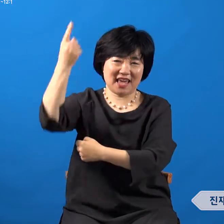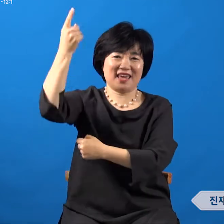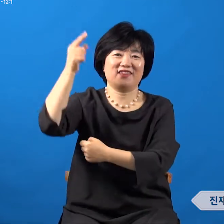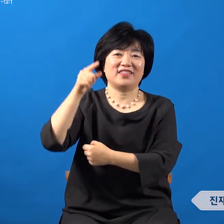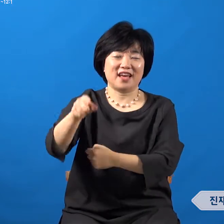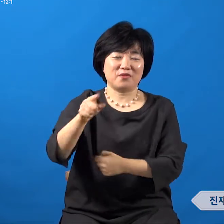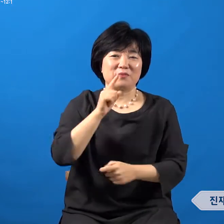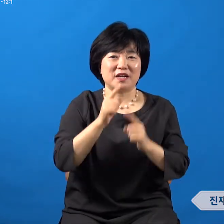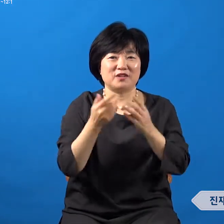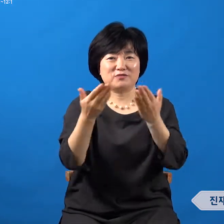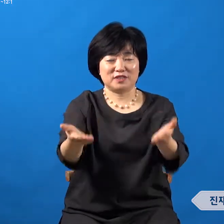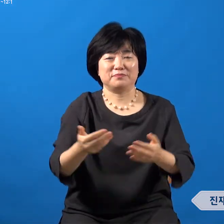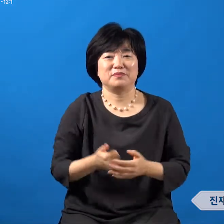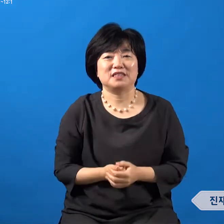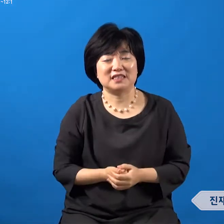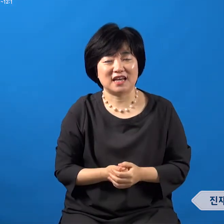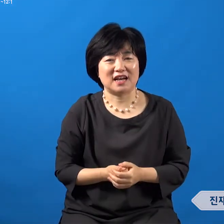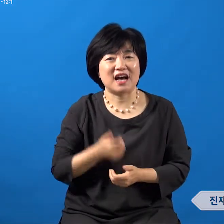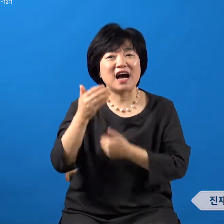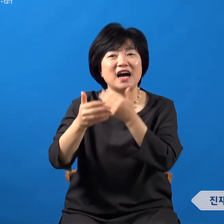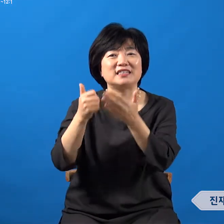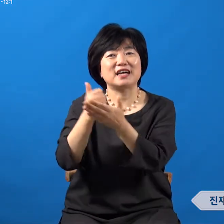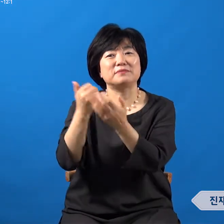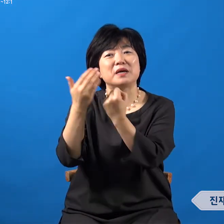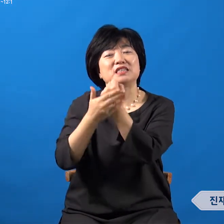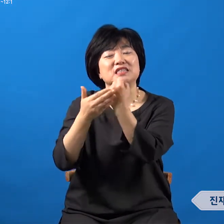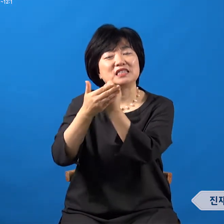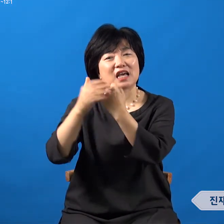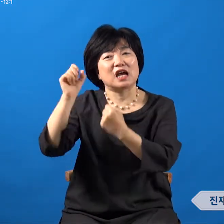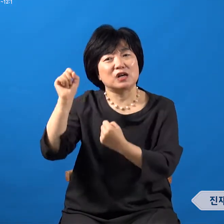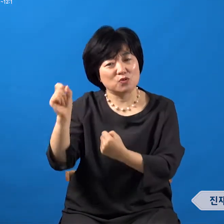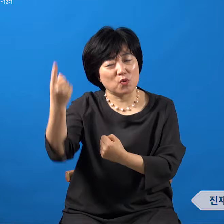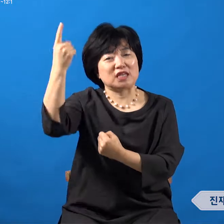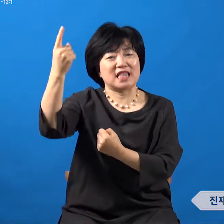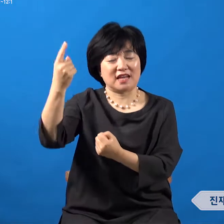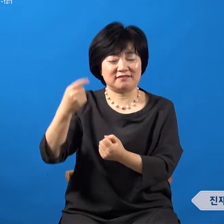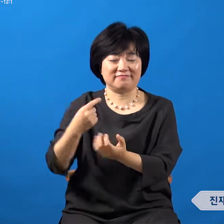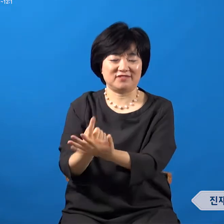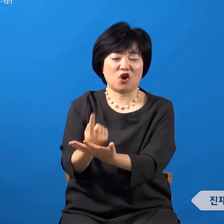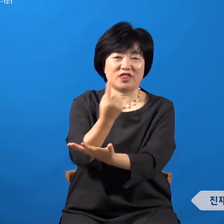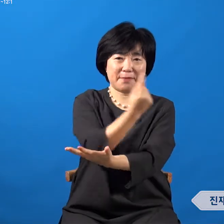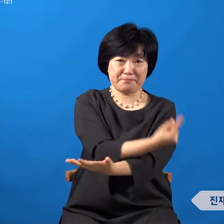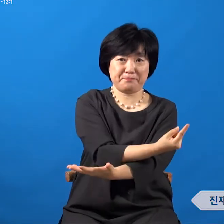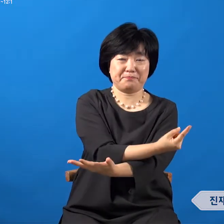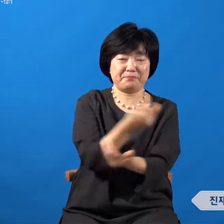계심을 봅니다. By grace, 은혜로 인한